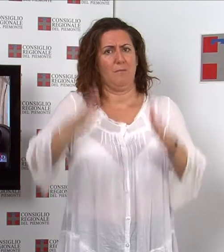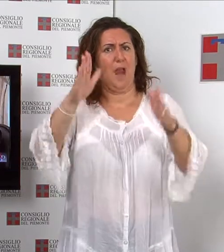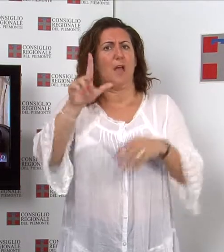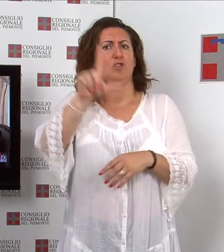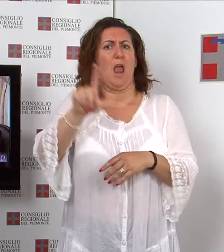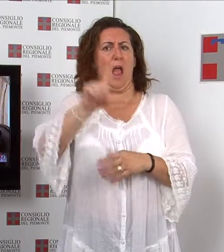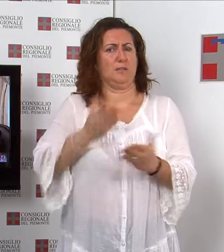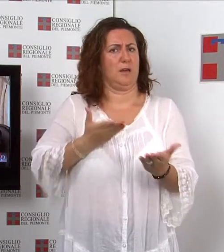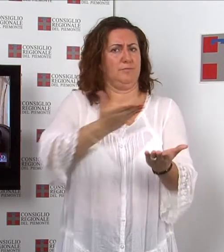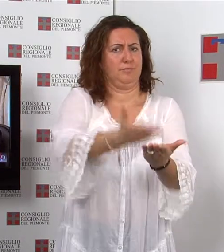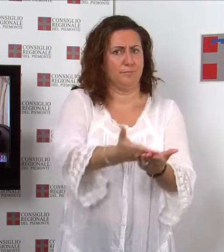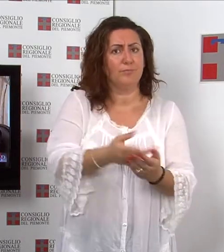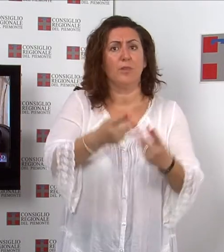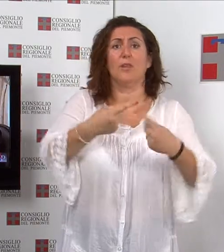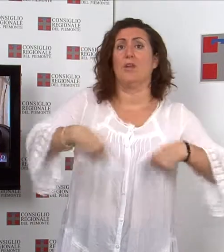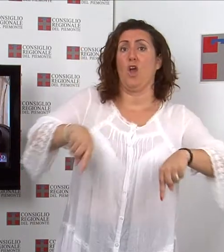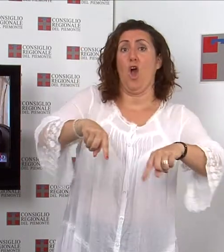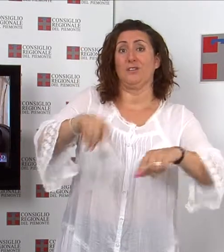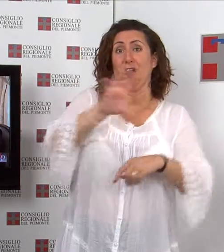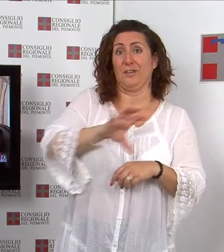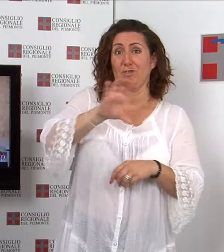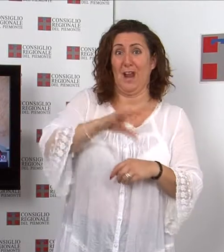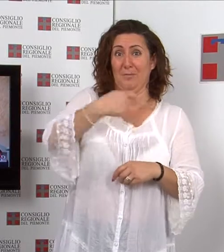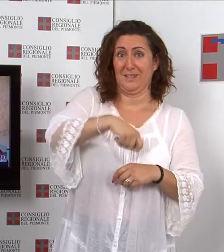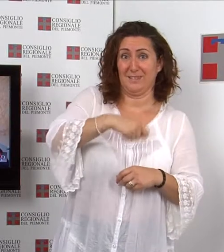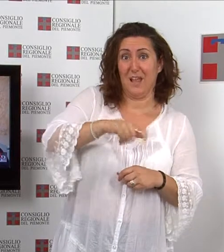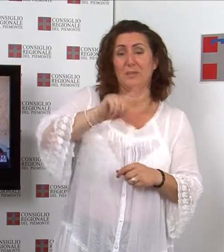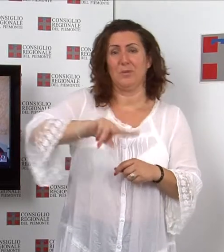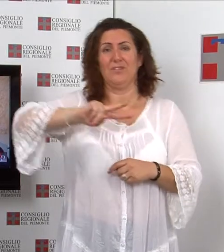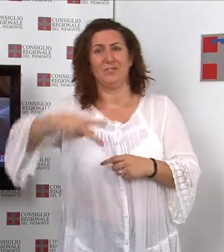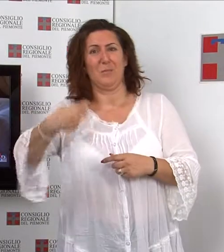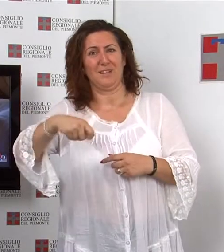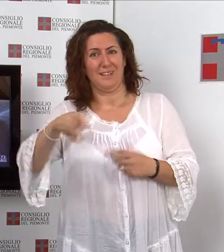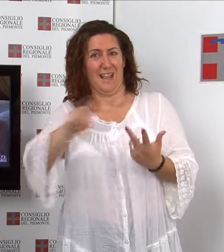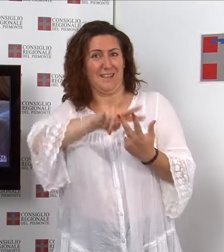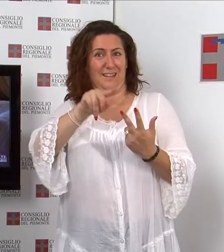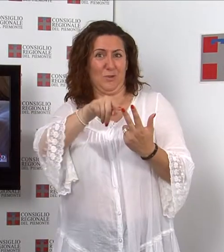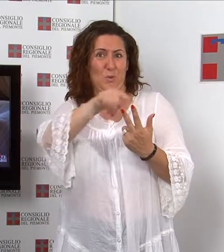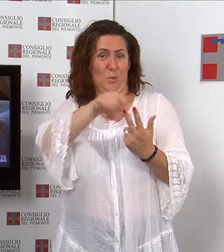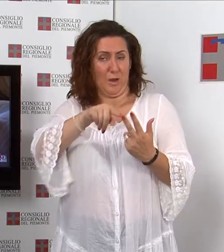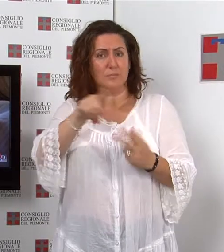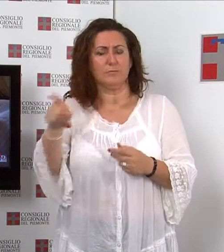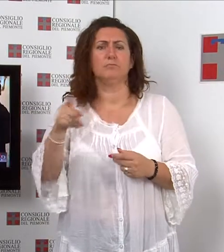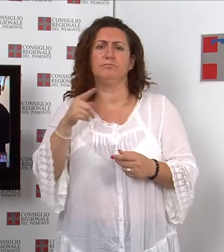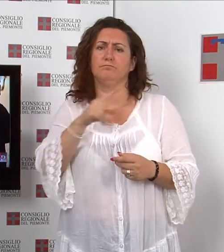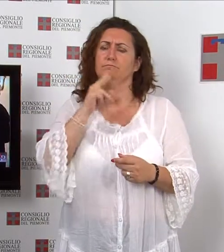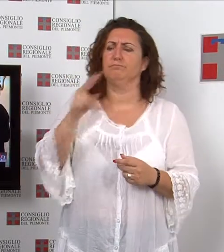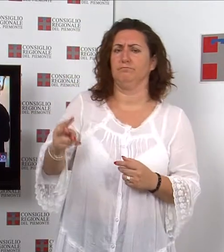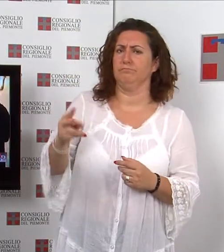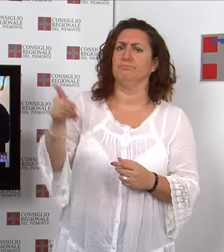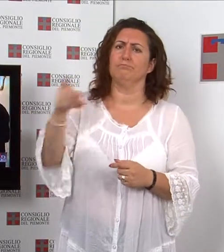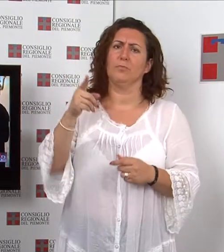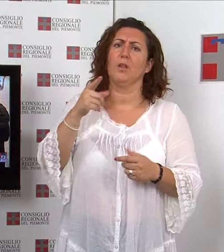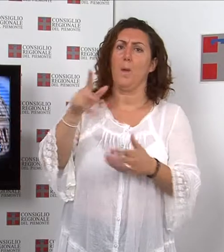Consiglio regionale Valerio Cattaneo e i vicepresidenti Roberto Placido e Fabrizio Comba hanno riferito ai sindaci che la proposta è al vaglio della